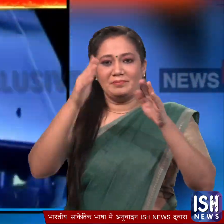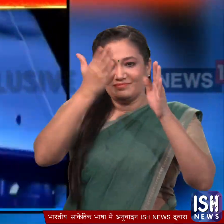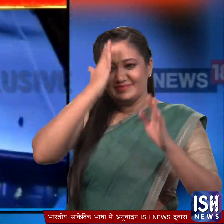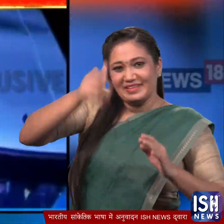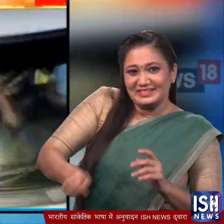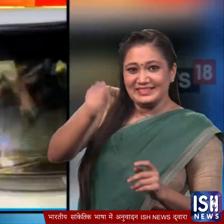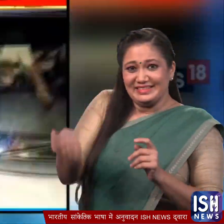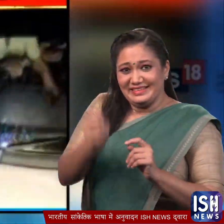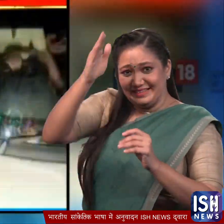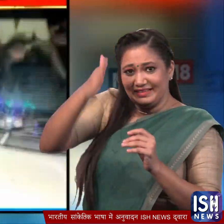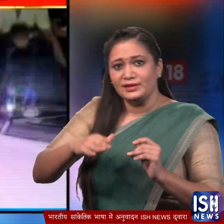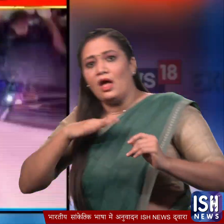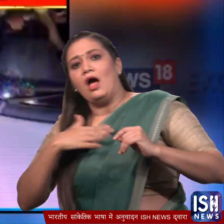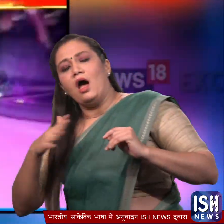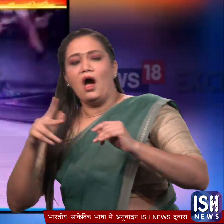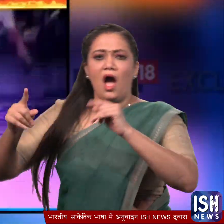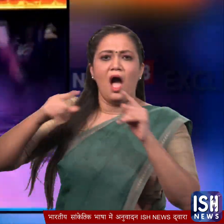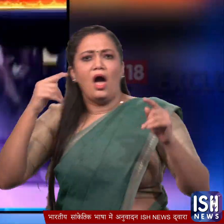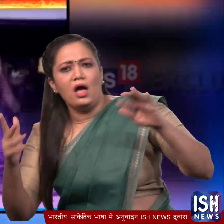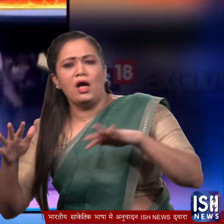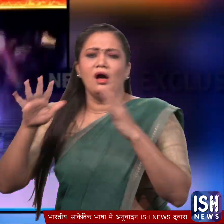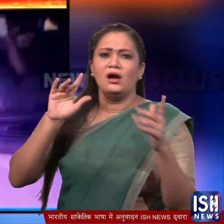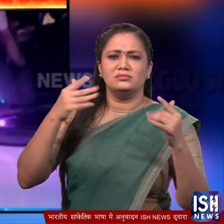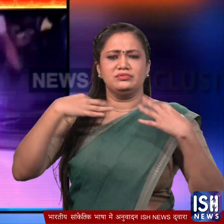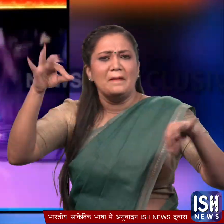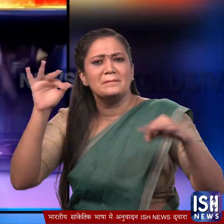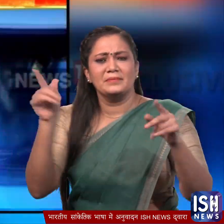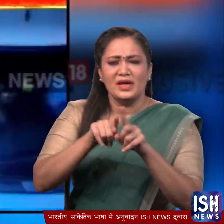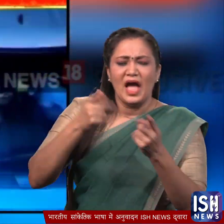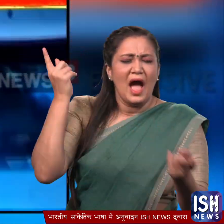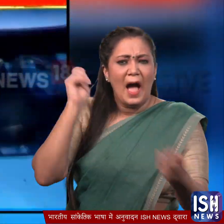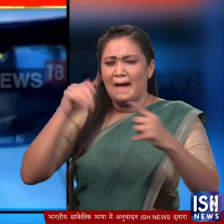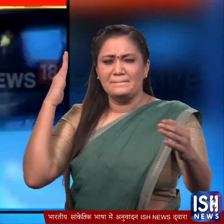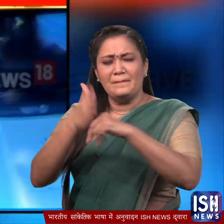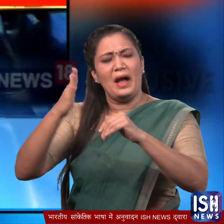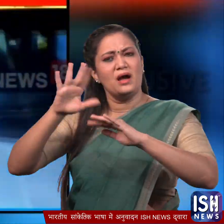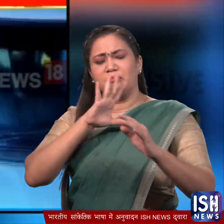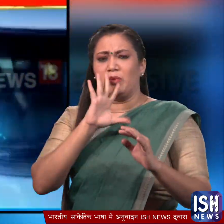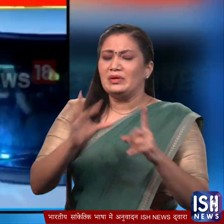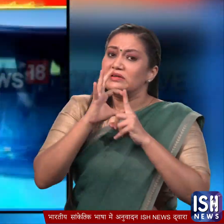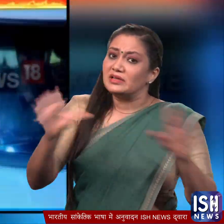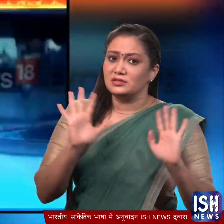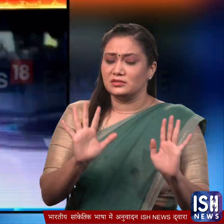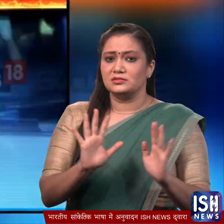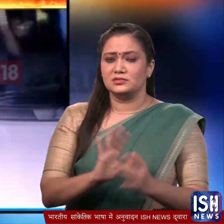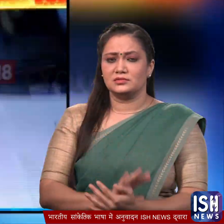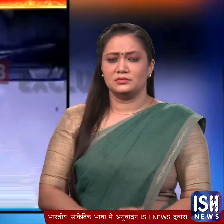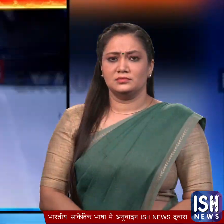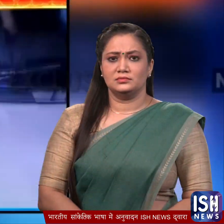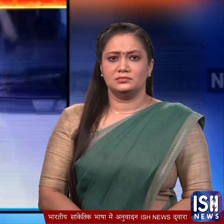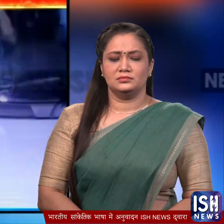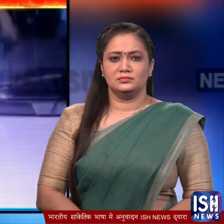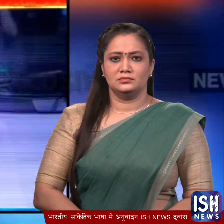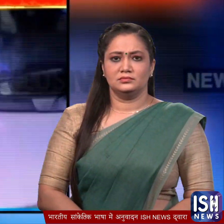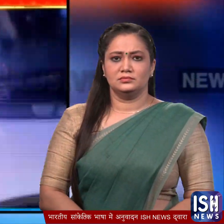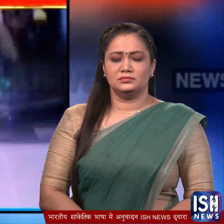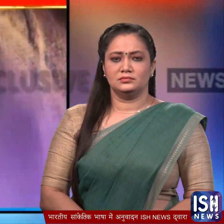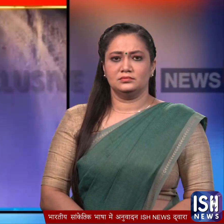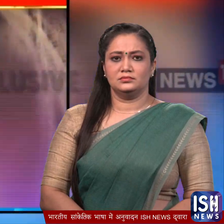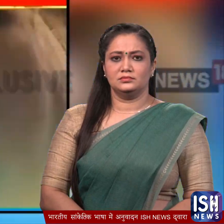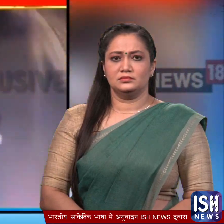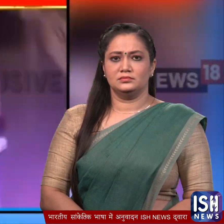था, जिसमें शायद बिजली के शॉर्ट सर्किट से आग लगी और फैलती चली गई। राजस्थान के जालौर से कुछ लड़कों का चलती